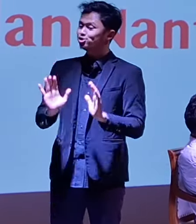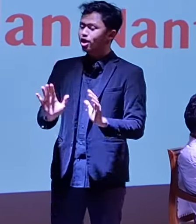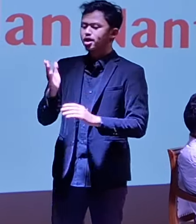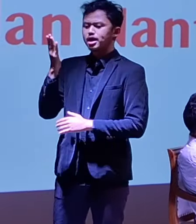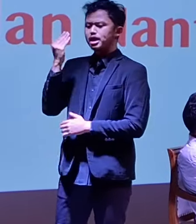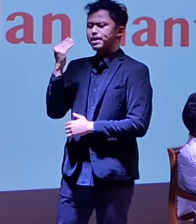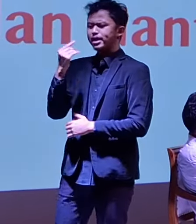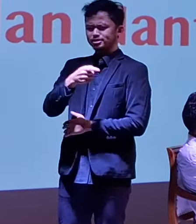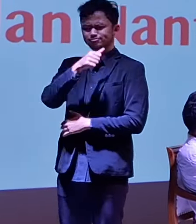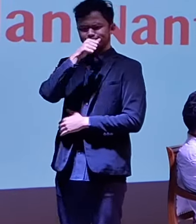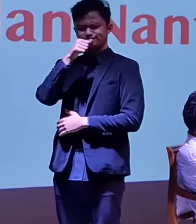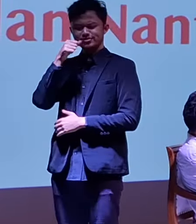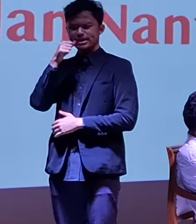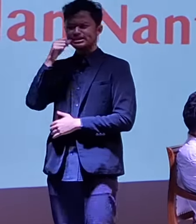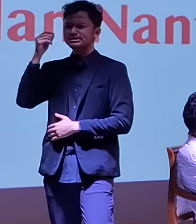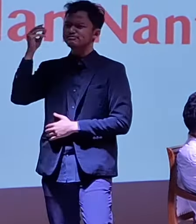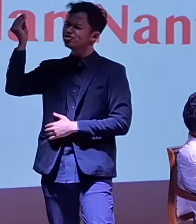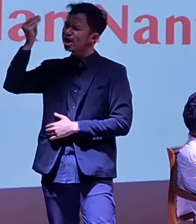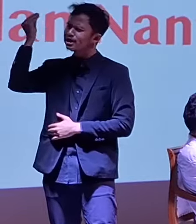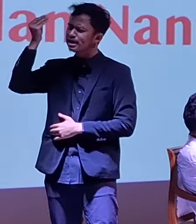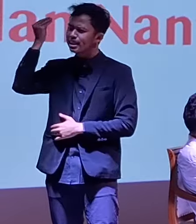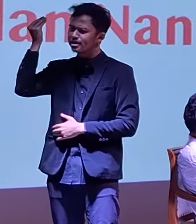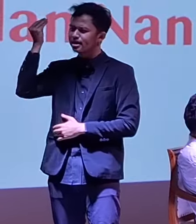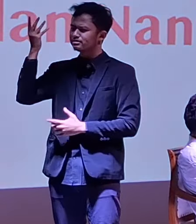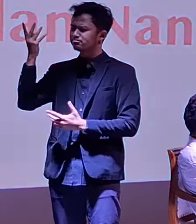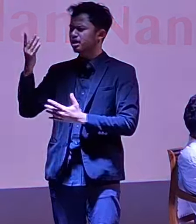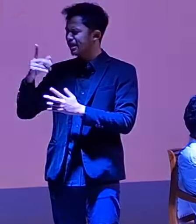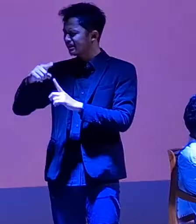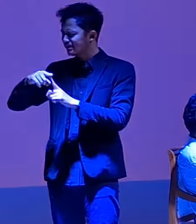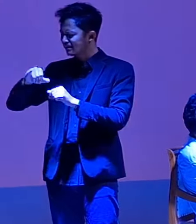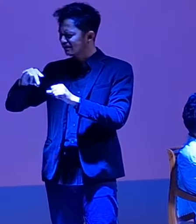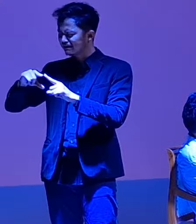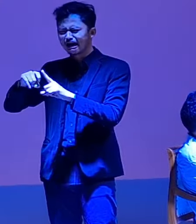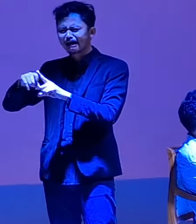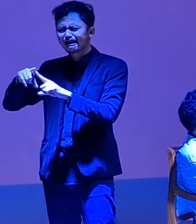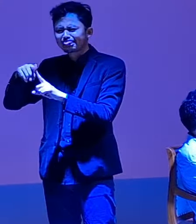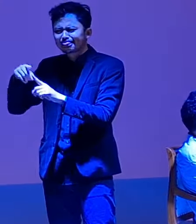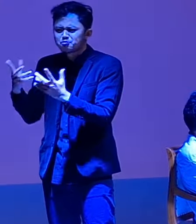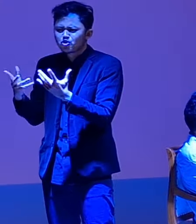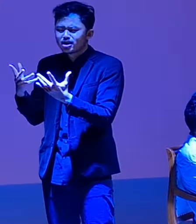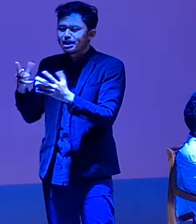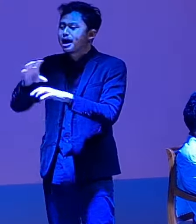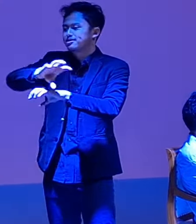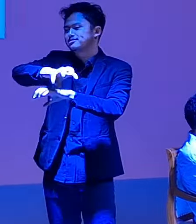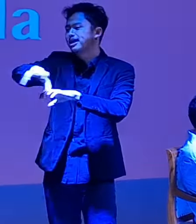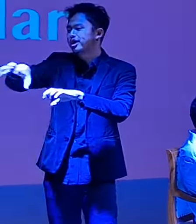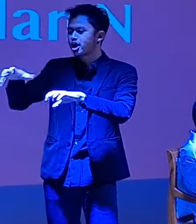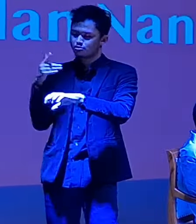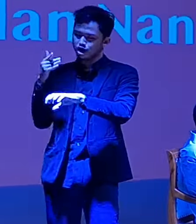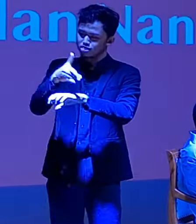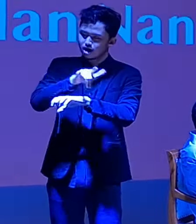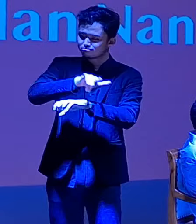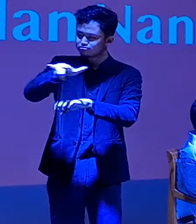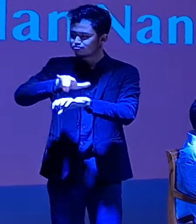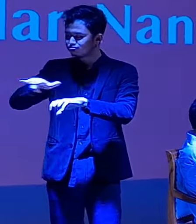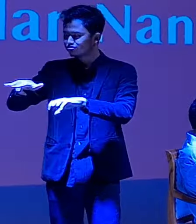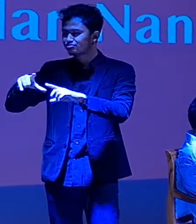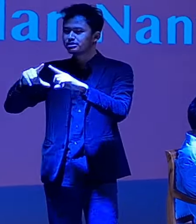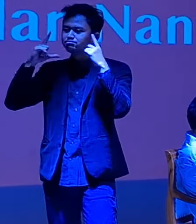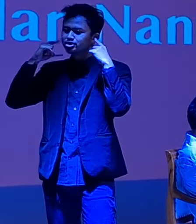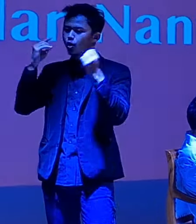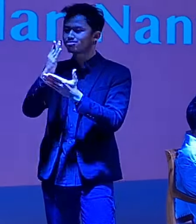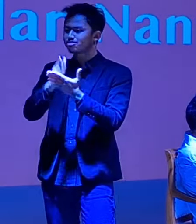Kemarin kan Mas Anies jalan-jalan tuh tirakat apa namanya ke berbagai daerah terutama yeah, yang di Jawa,